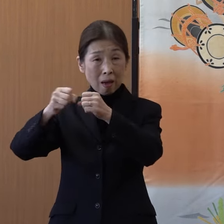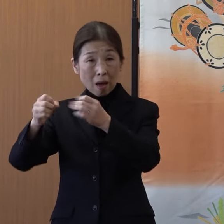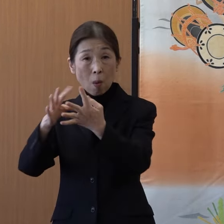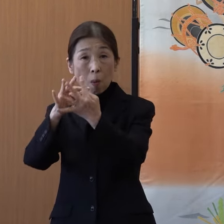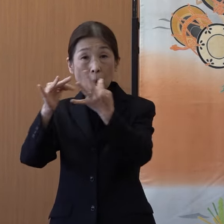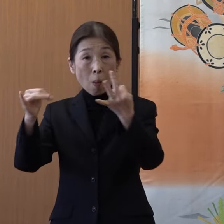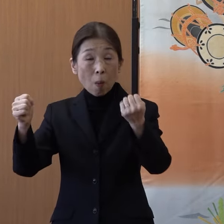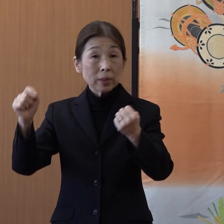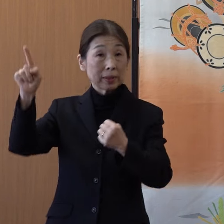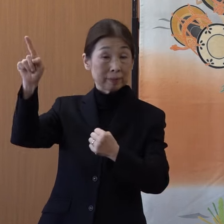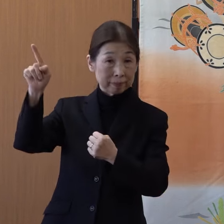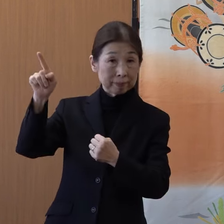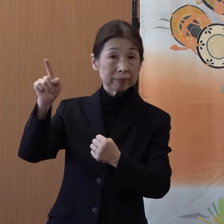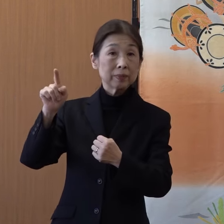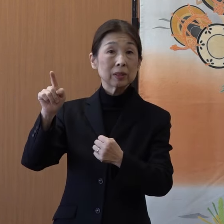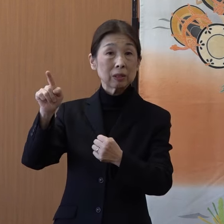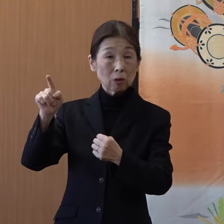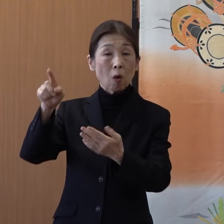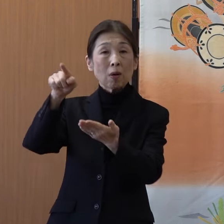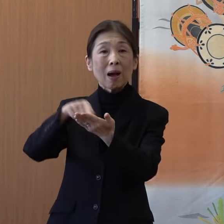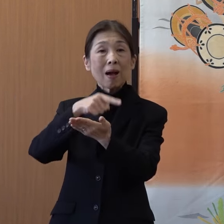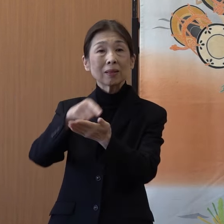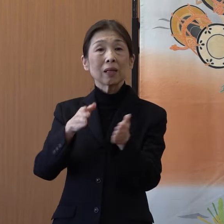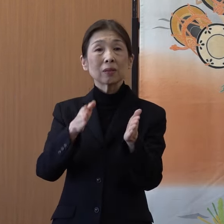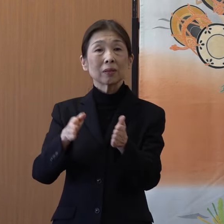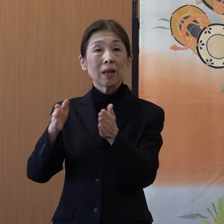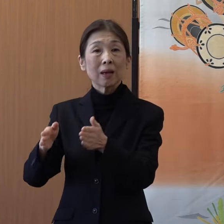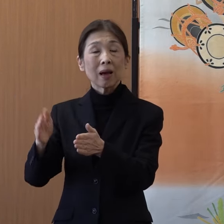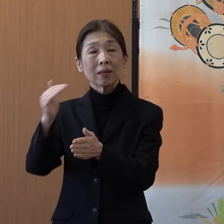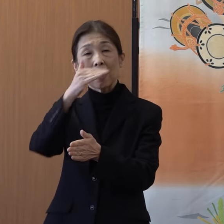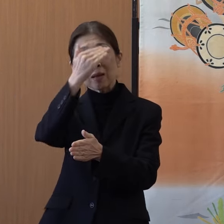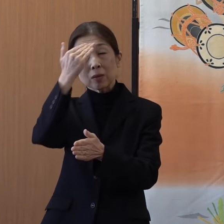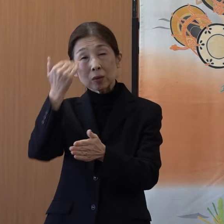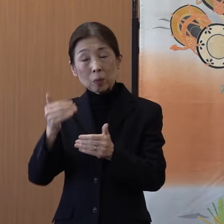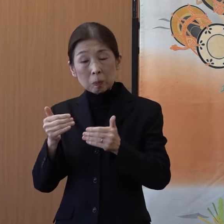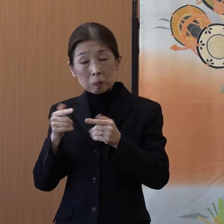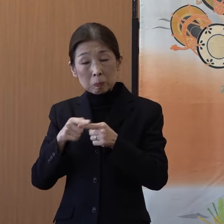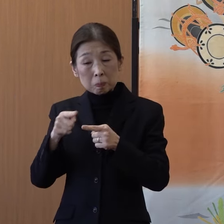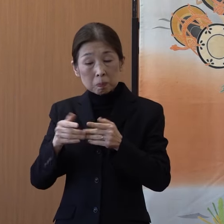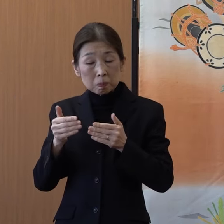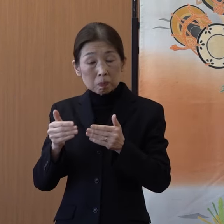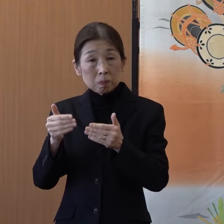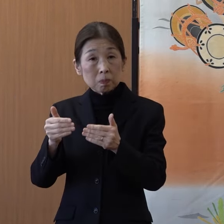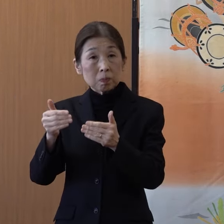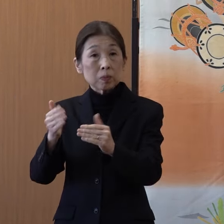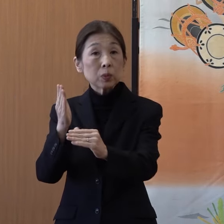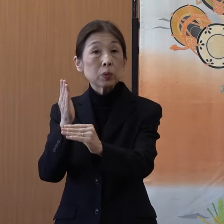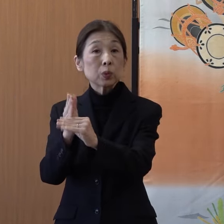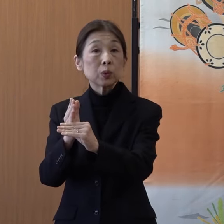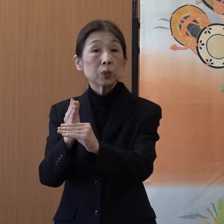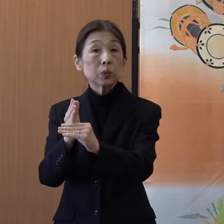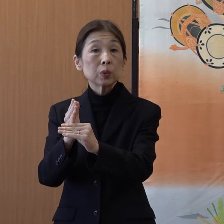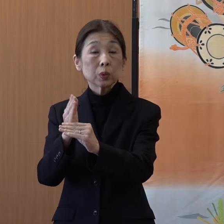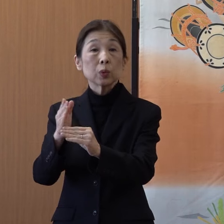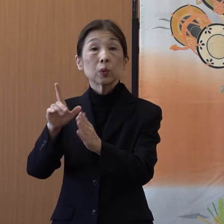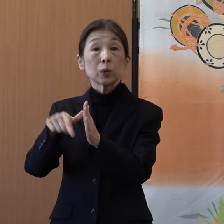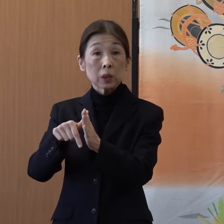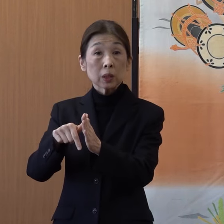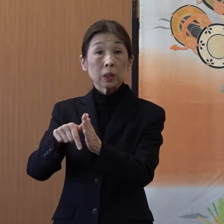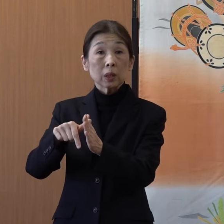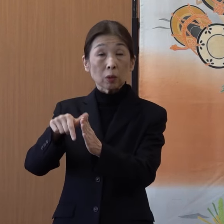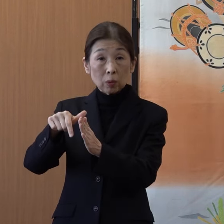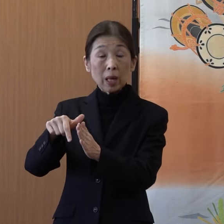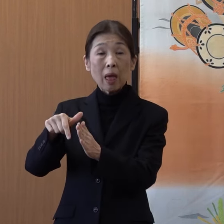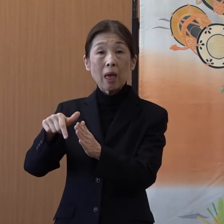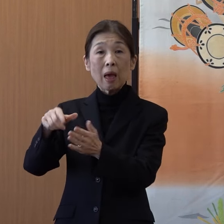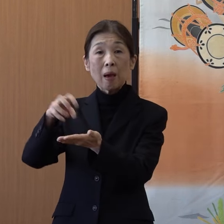して、その片付けが、ようやっと進んでいるという中でありますけれども、そこで、能登地区で処理しきれ